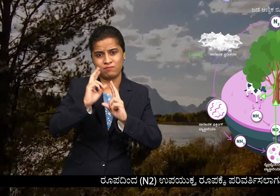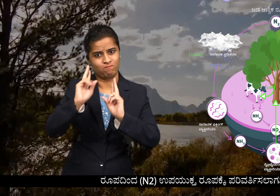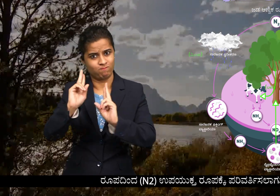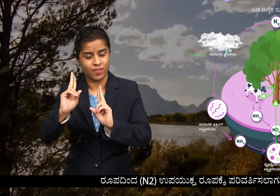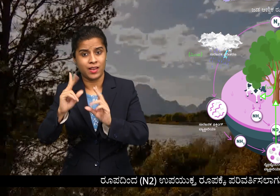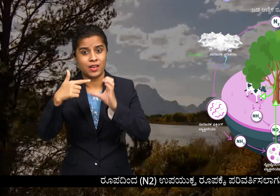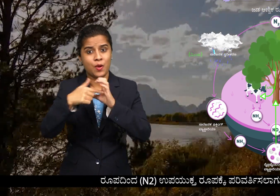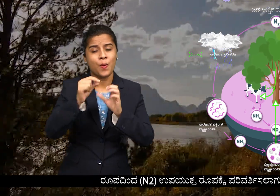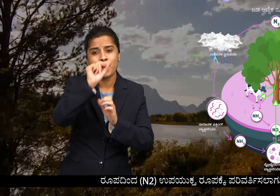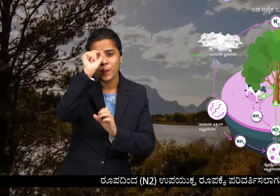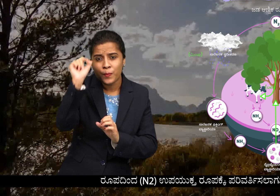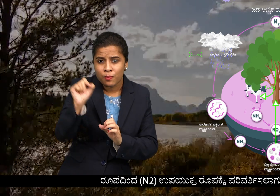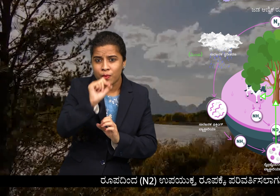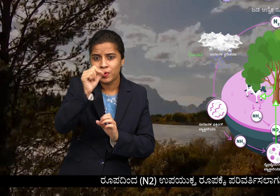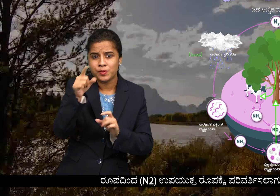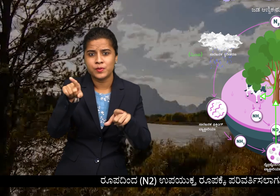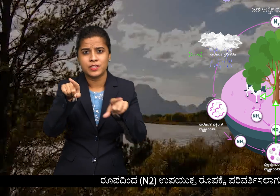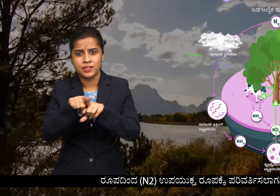ಪರಿವರ್ತನೆಯಾಗುತ್ತೆ.